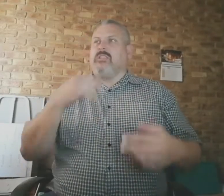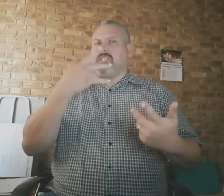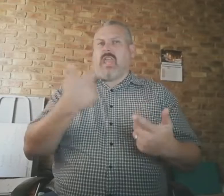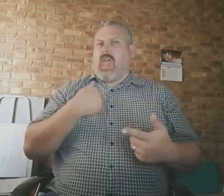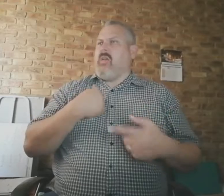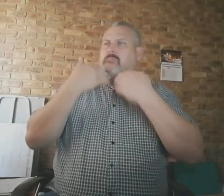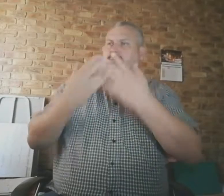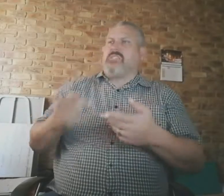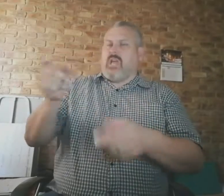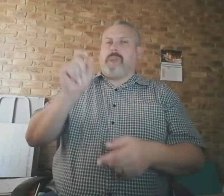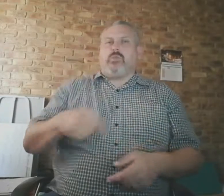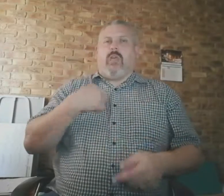sê, verloor,